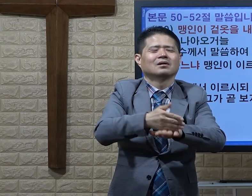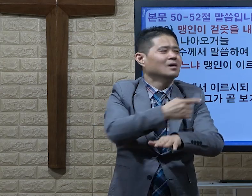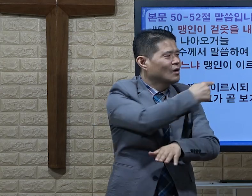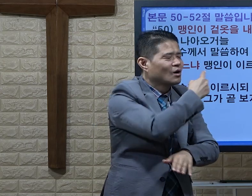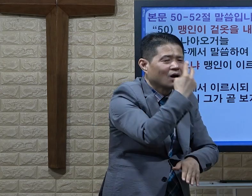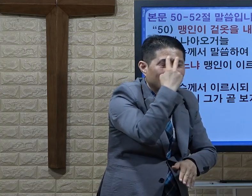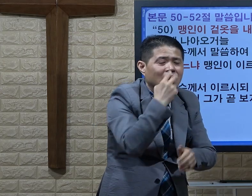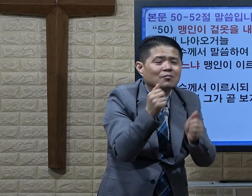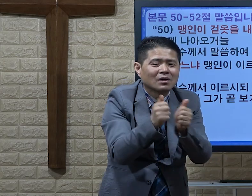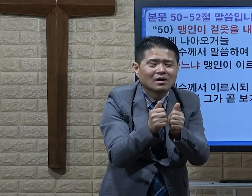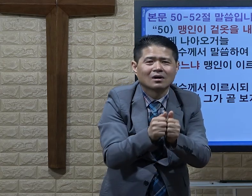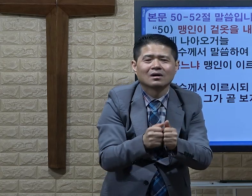이 맹인 입장에서는